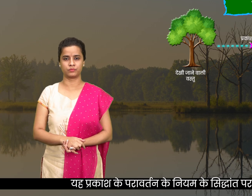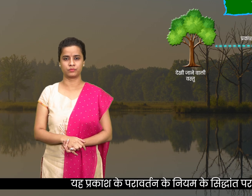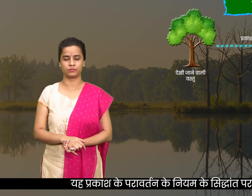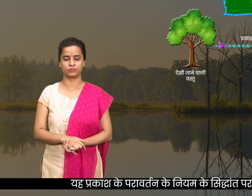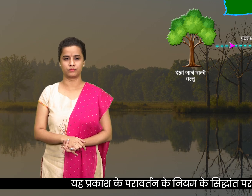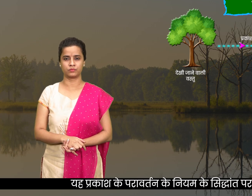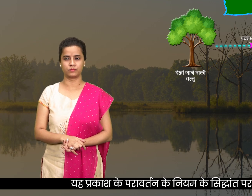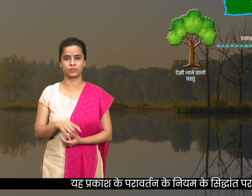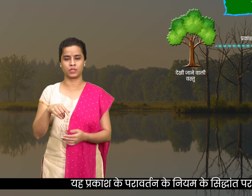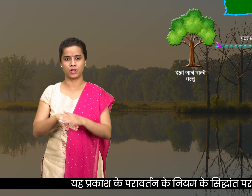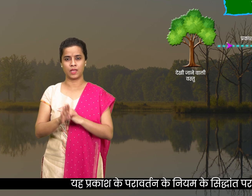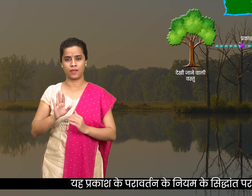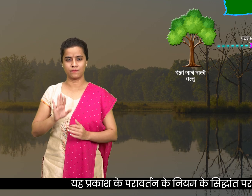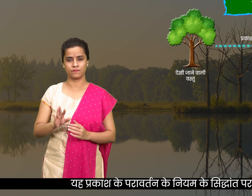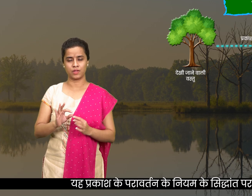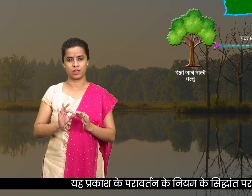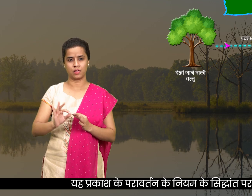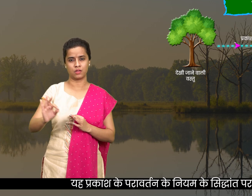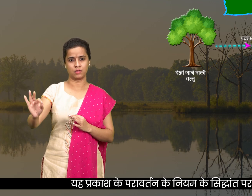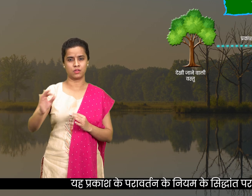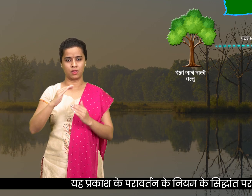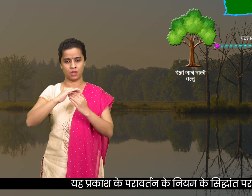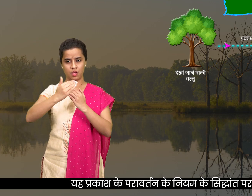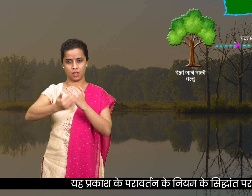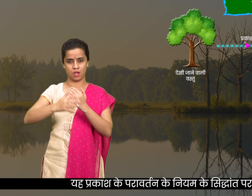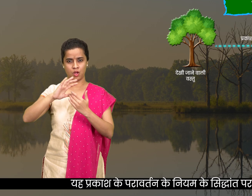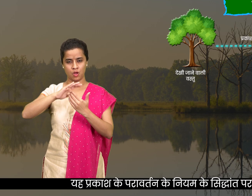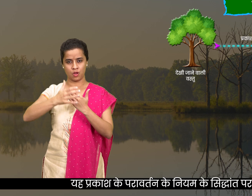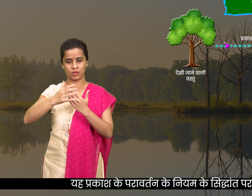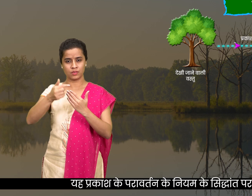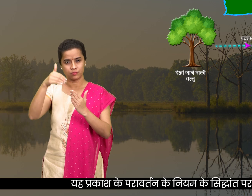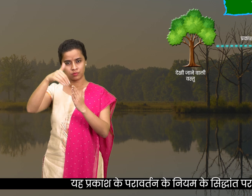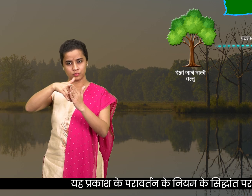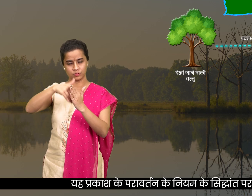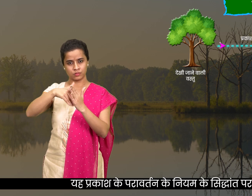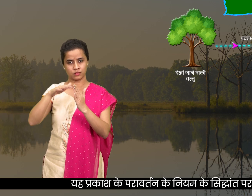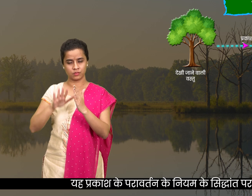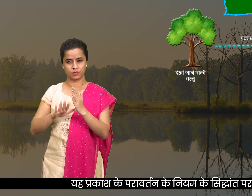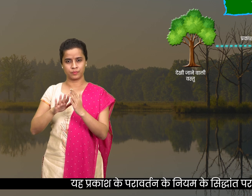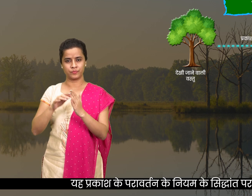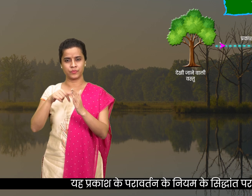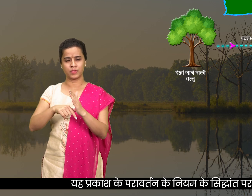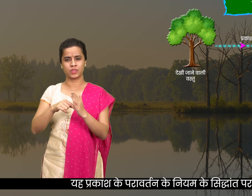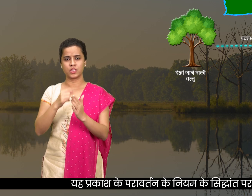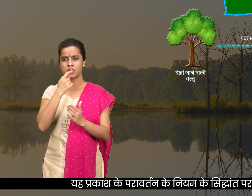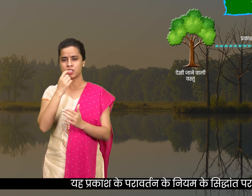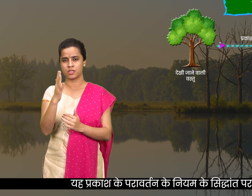यह प्रकाश के परावर्तन के नियम के सिद्धांत पर आधारित है।